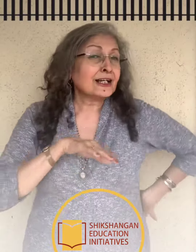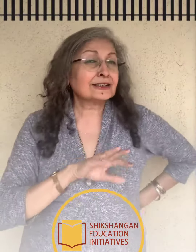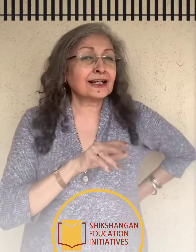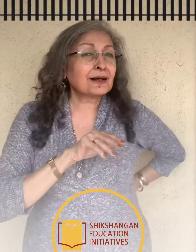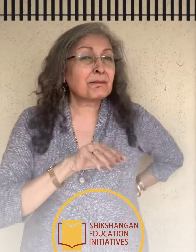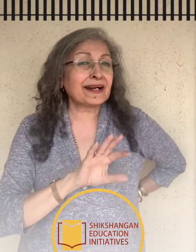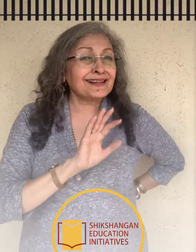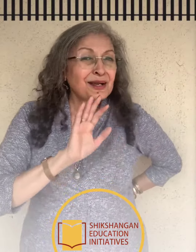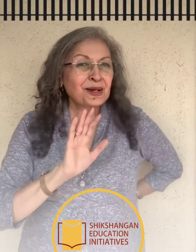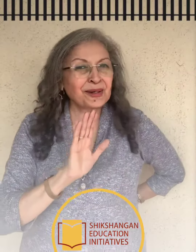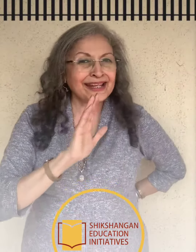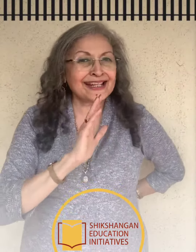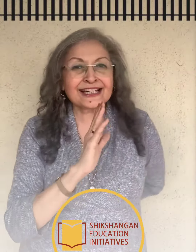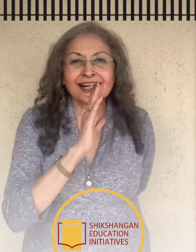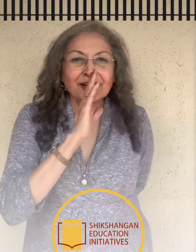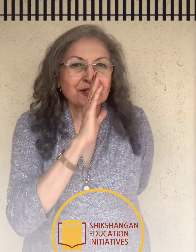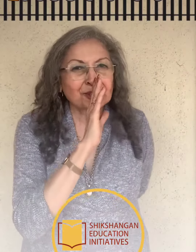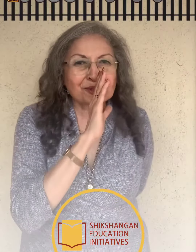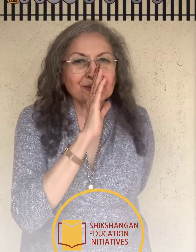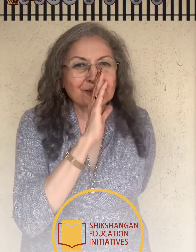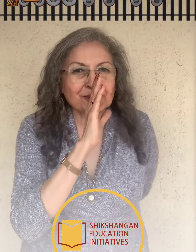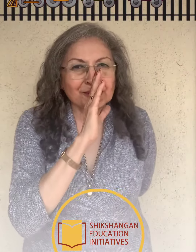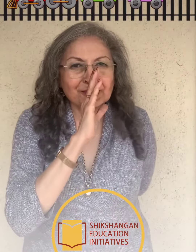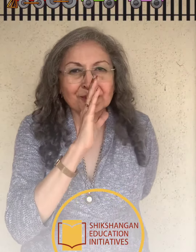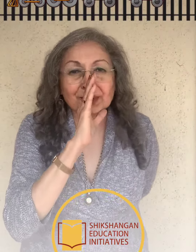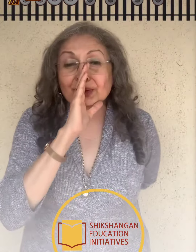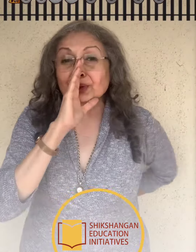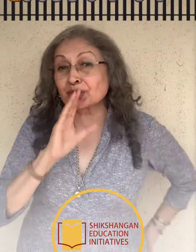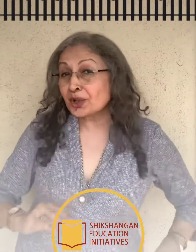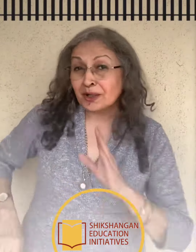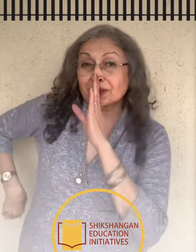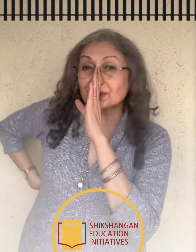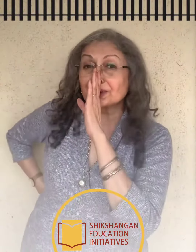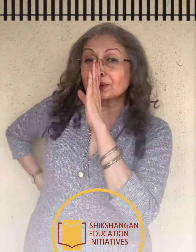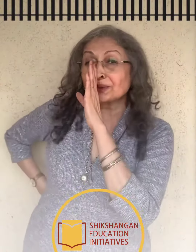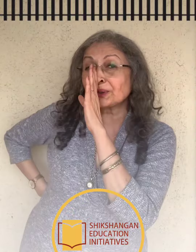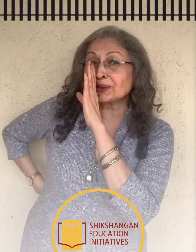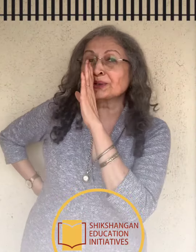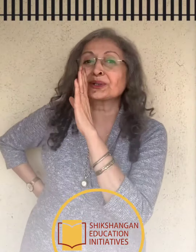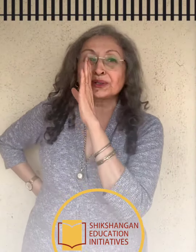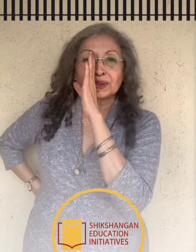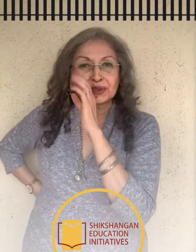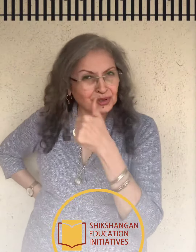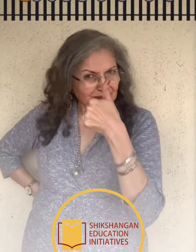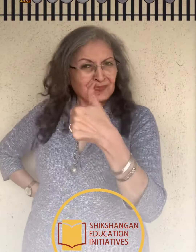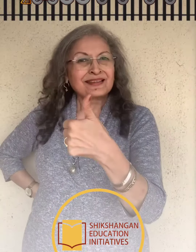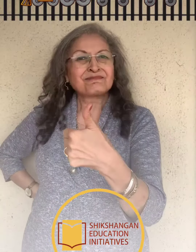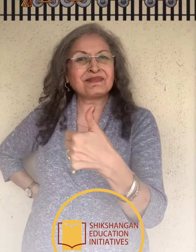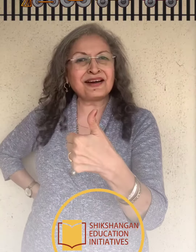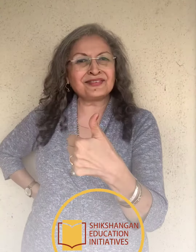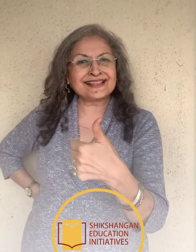तड़क भड़क लोहे की सड़क चुप चुप चुप चुप चुप चुप चुप चुप चुप चुप चुप चुप चुप मार्वेलस रात